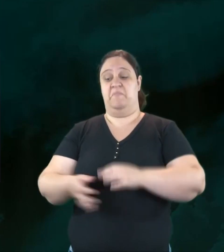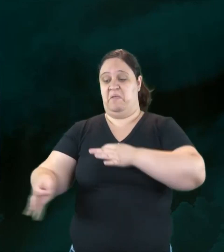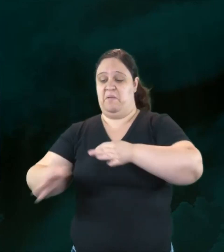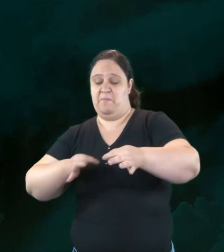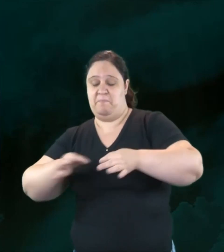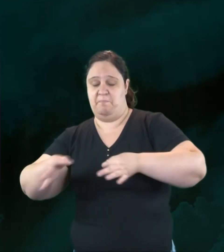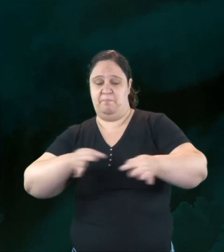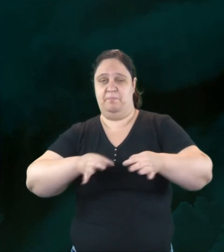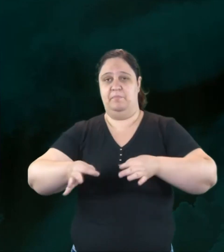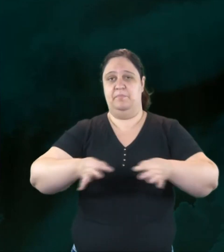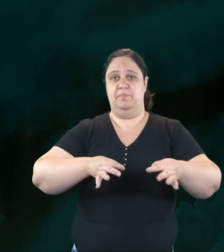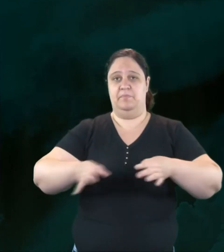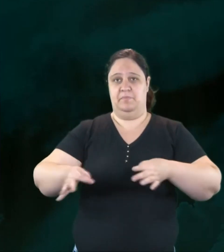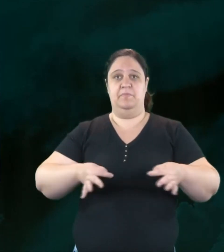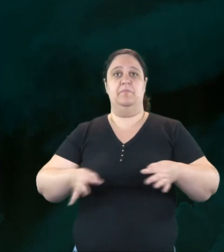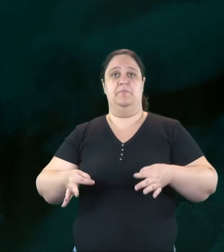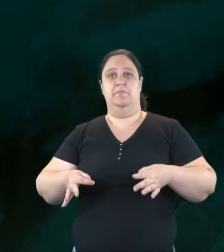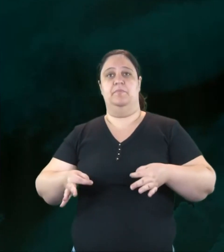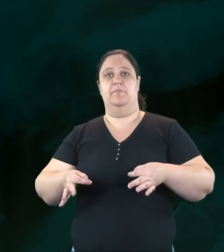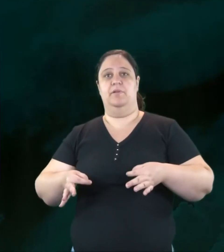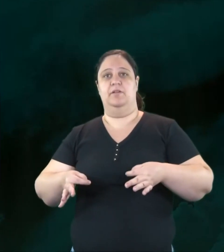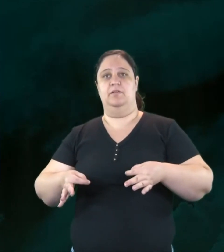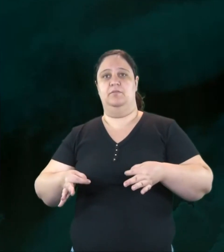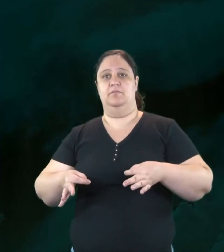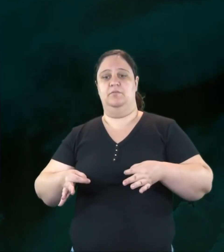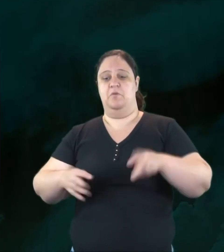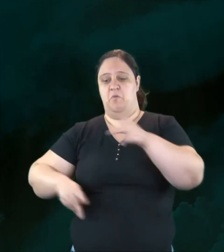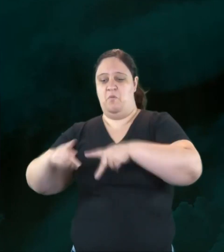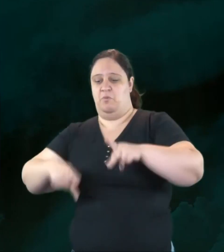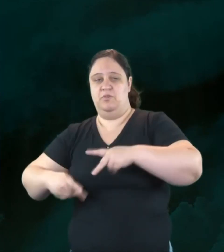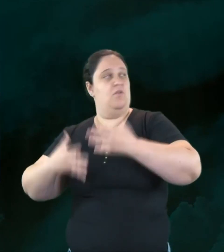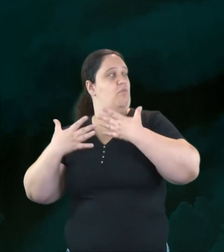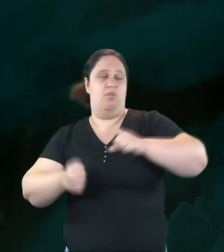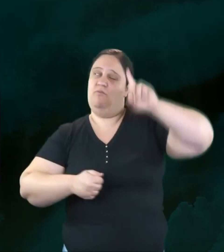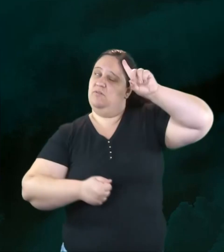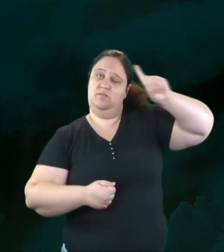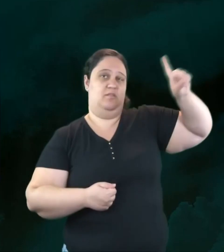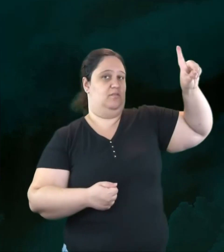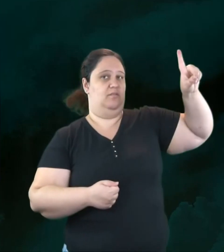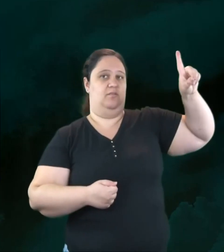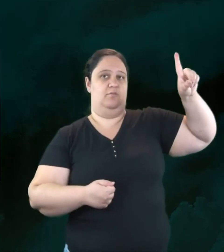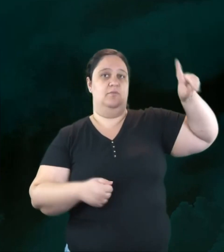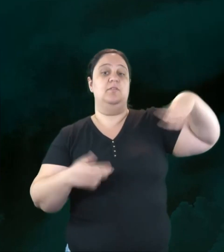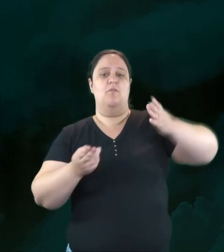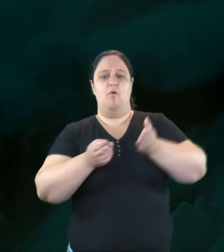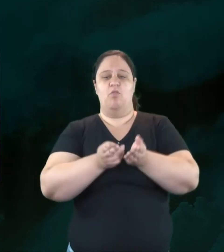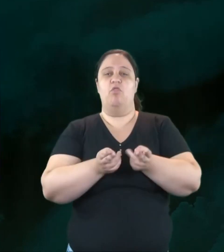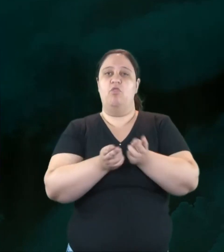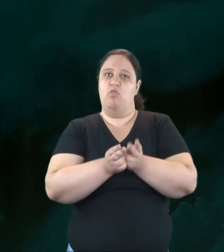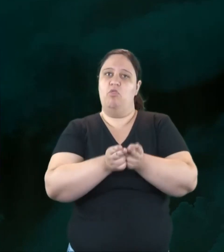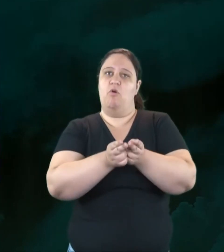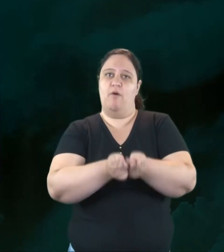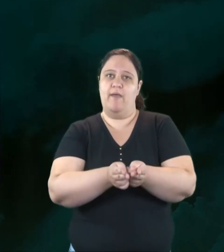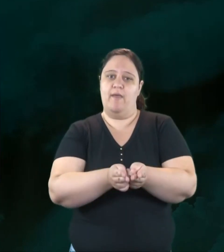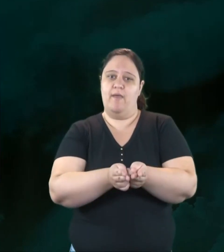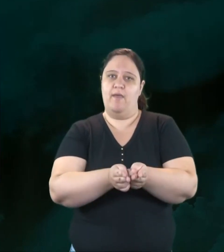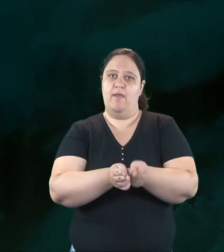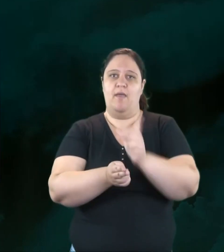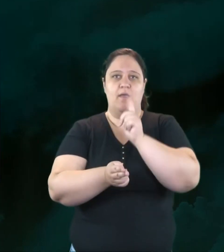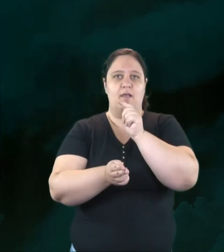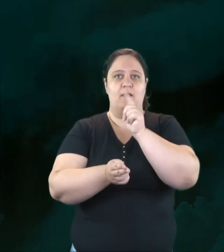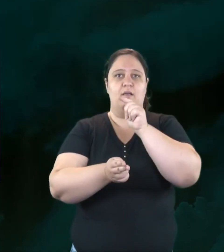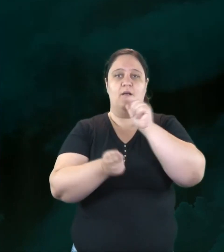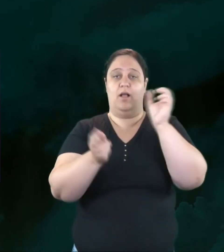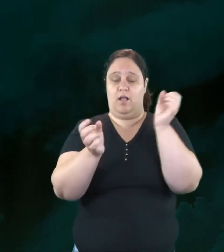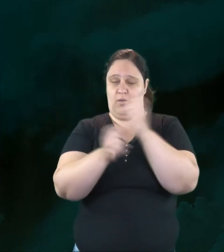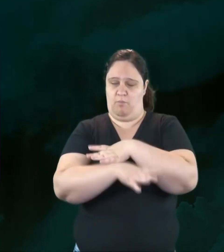caminhando para cada vez mais a negação de Deus, não só do nome de Deus. Quando Noé saiu da arca, a primeira coisa que ele fez, construir um